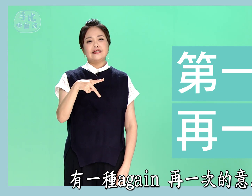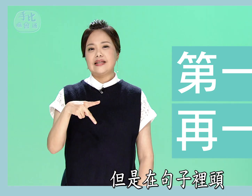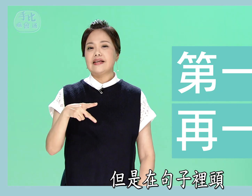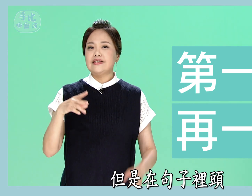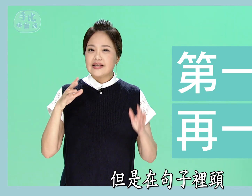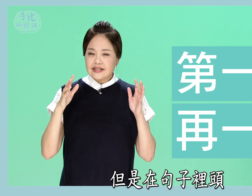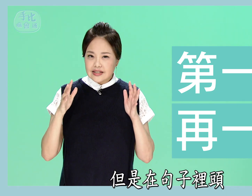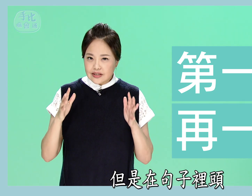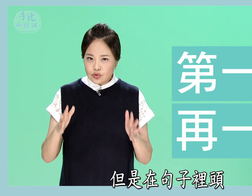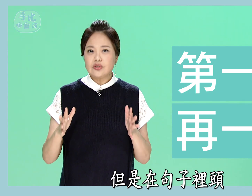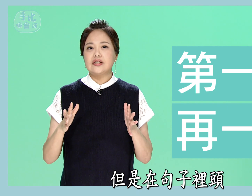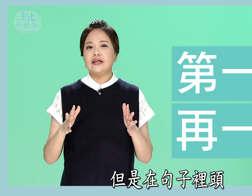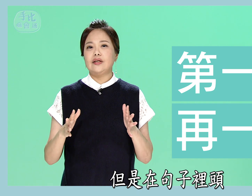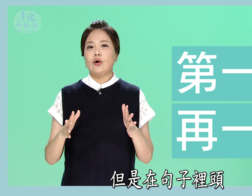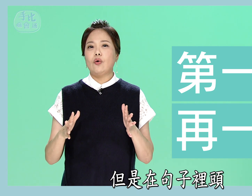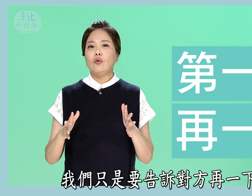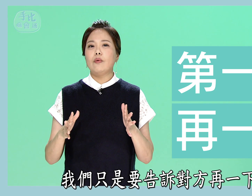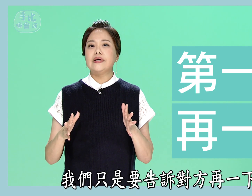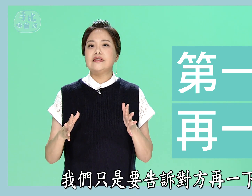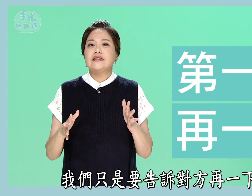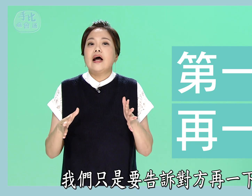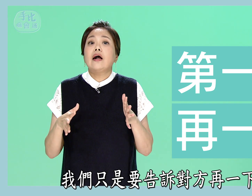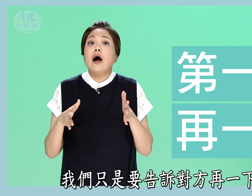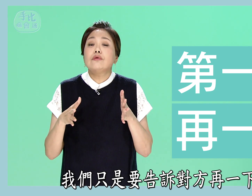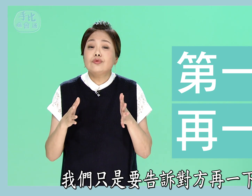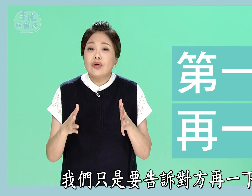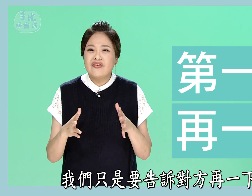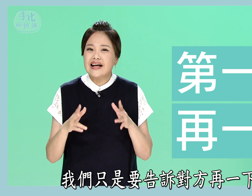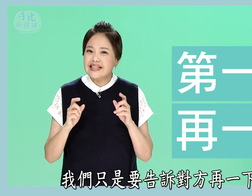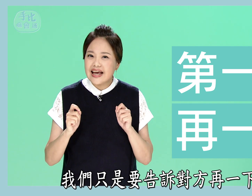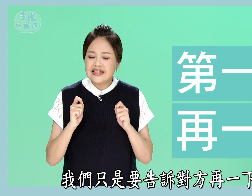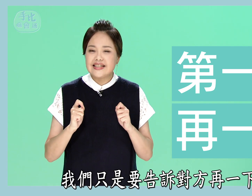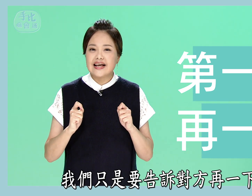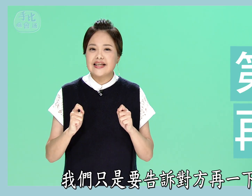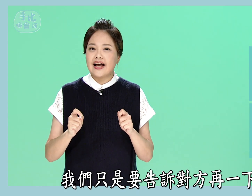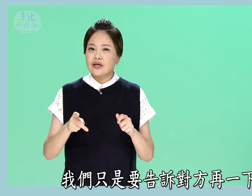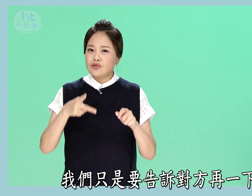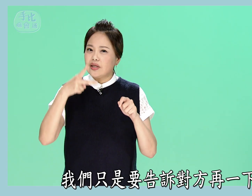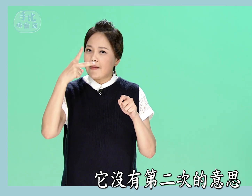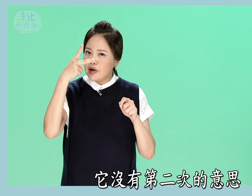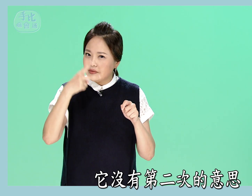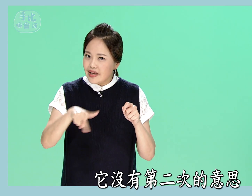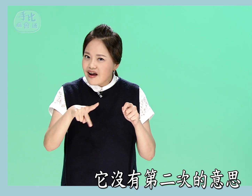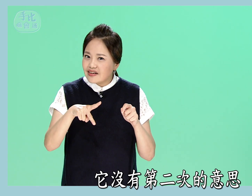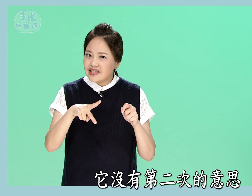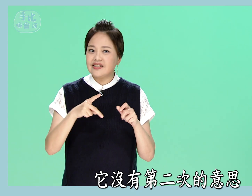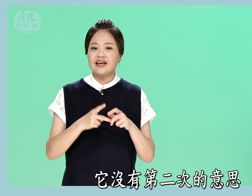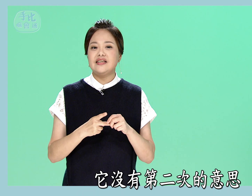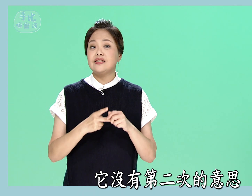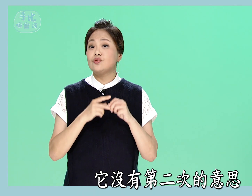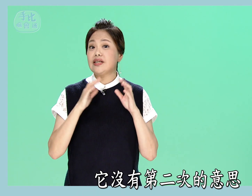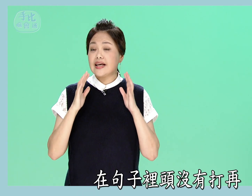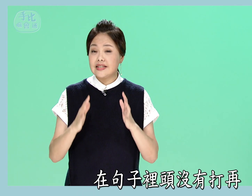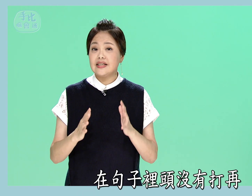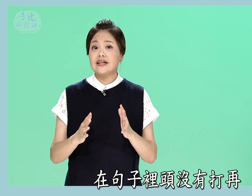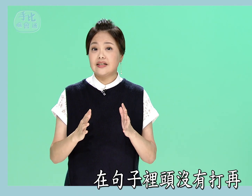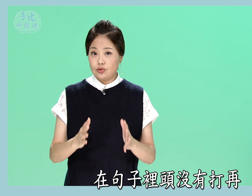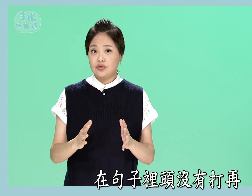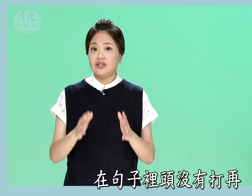但是在这个句子里头，我们只是要告诉对方再一下下，所以它没有第二次的意思，所以在这个句子里